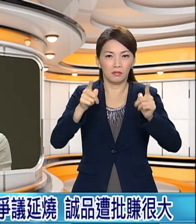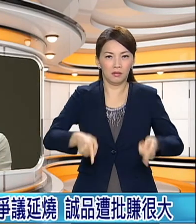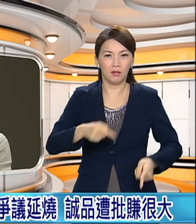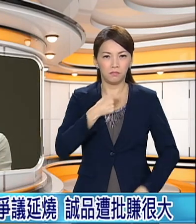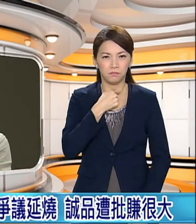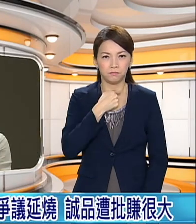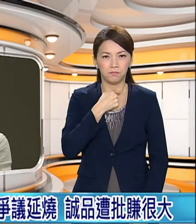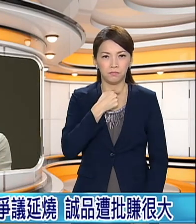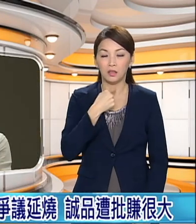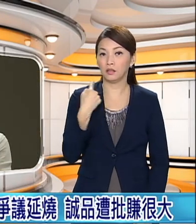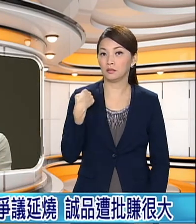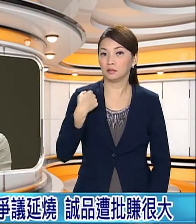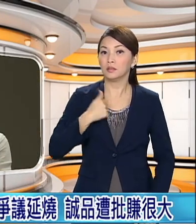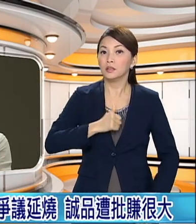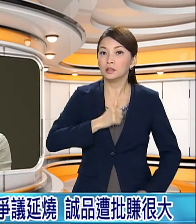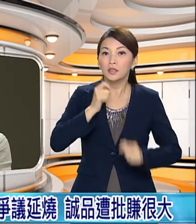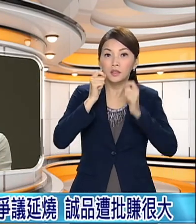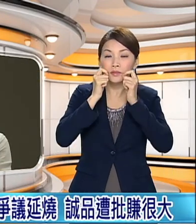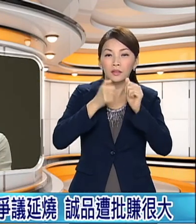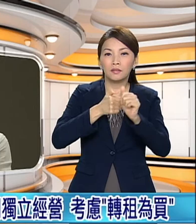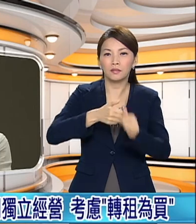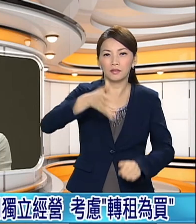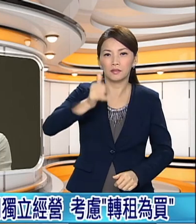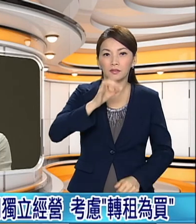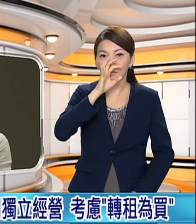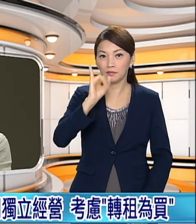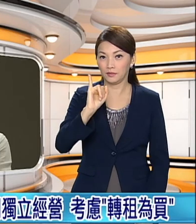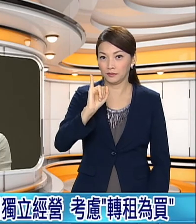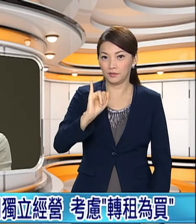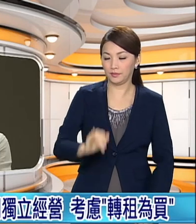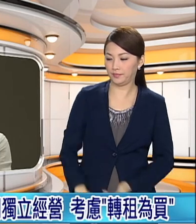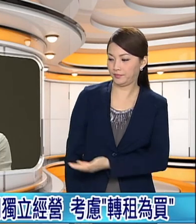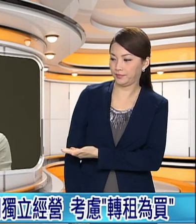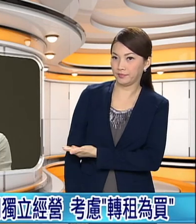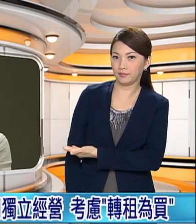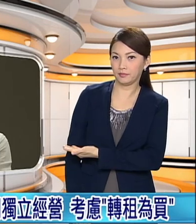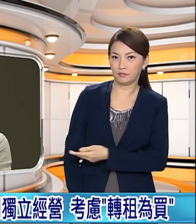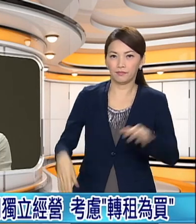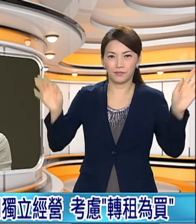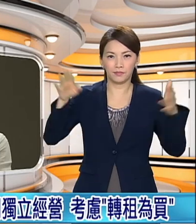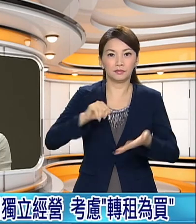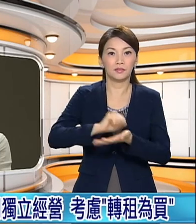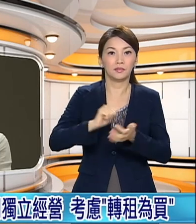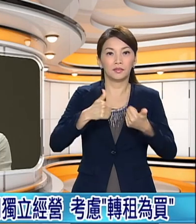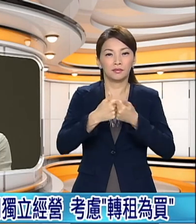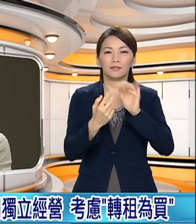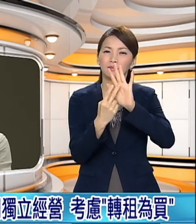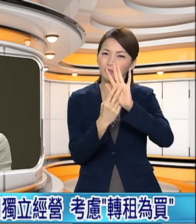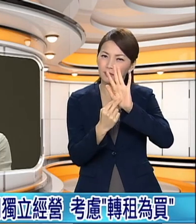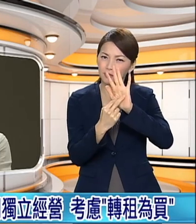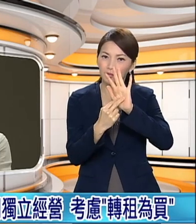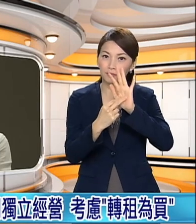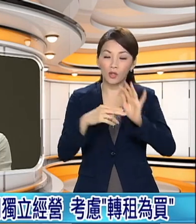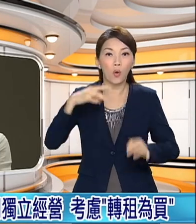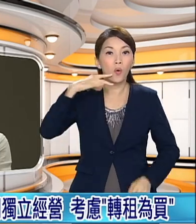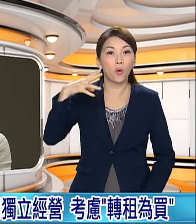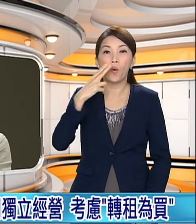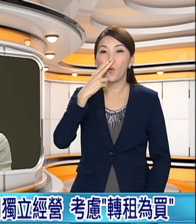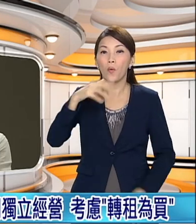天，成品集团副董事长吴明杰召开了记者会，一一作出回应，强